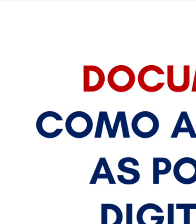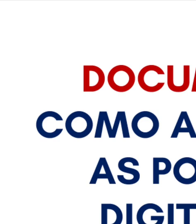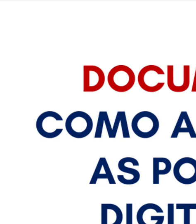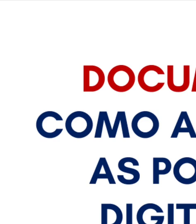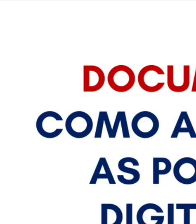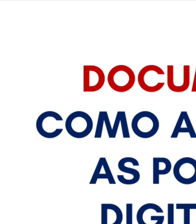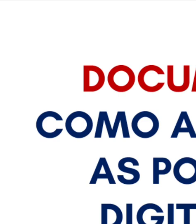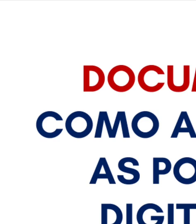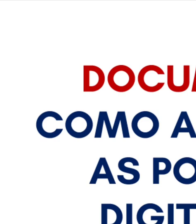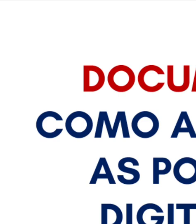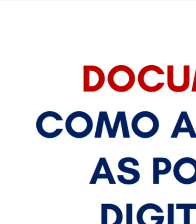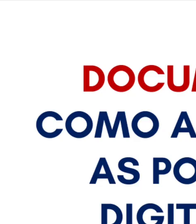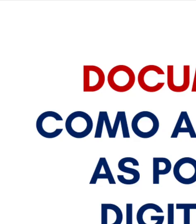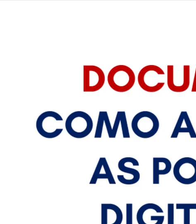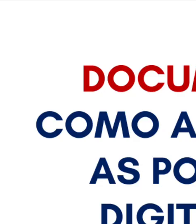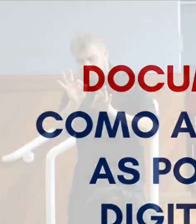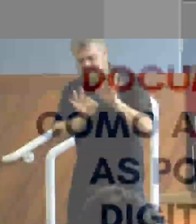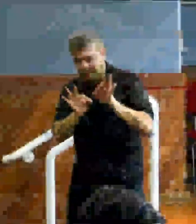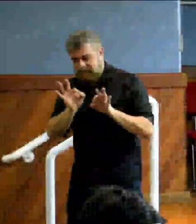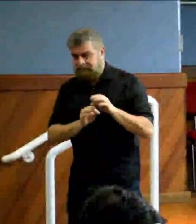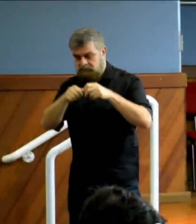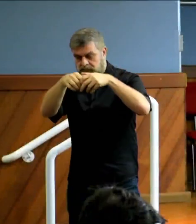um mês organizando os fluxos de